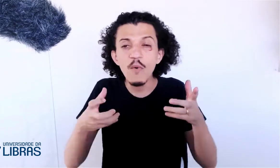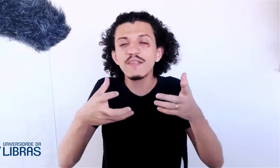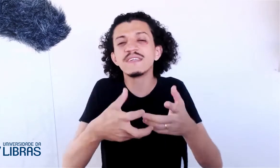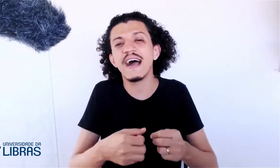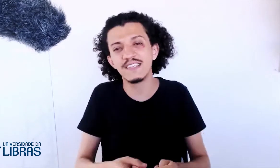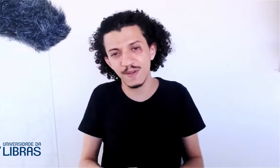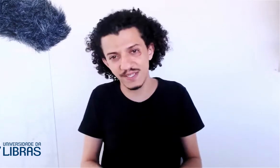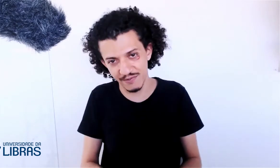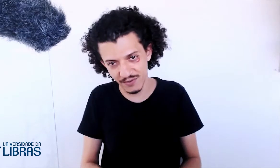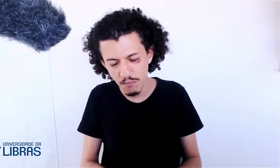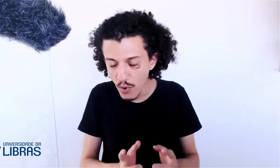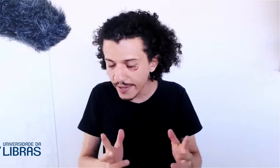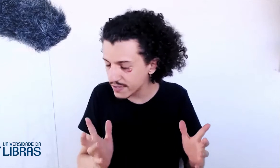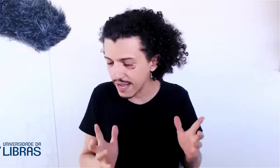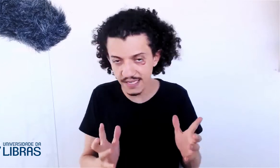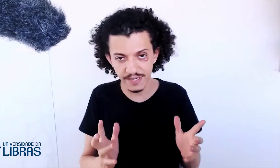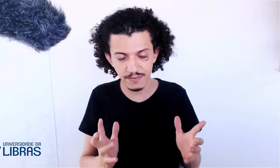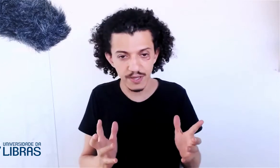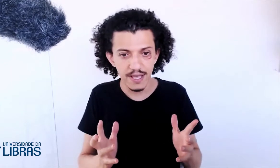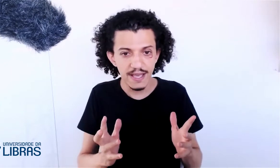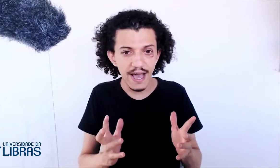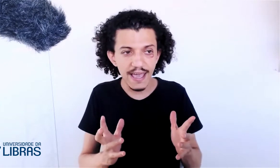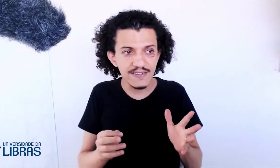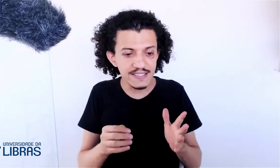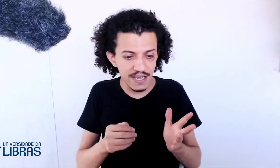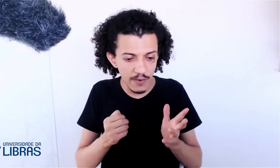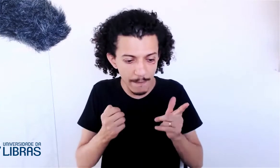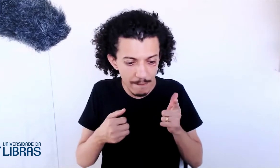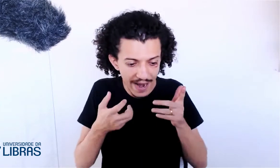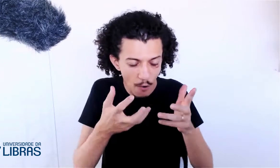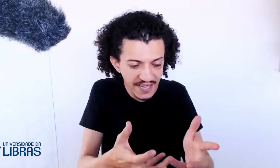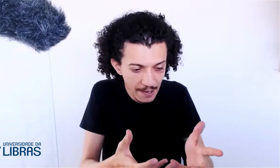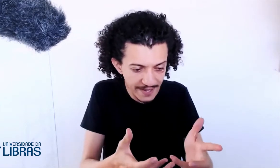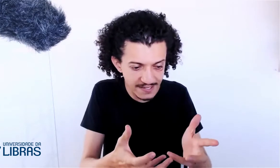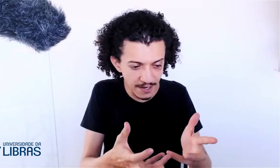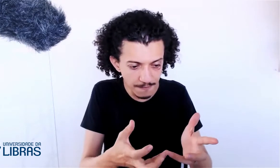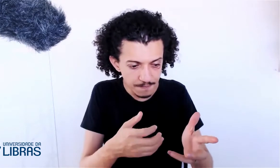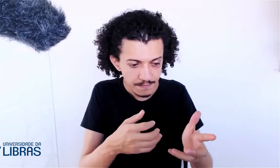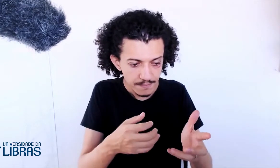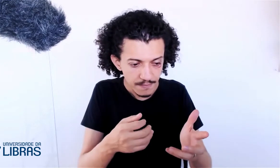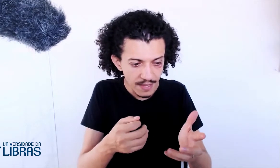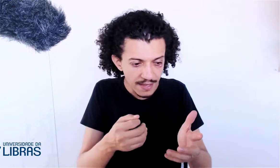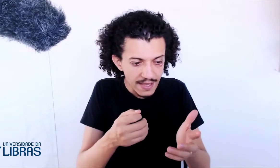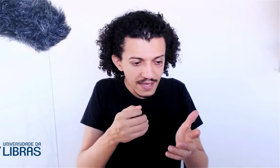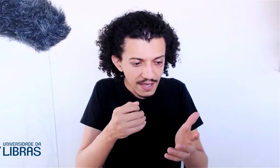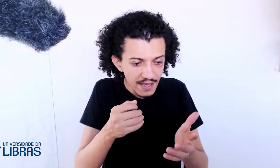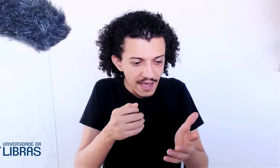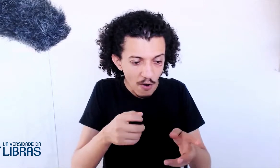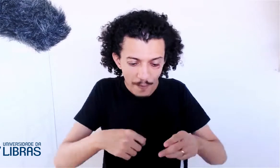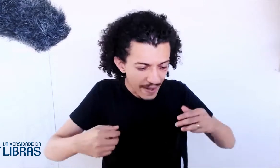muitos sinais específicos, muitos sinais mesmo. E aí, às vezes, eu ia preparar uma interpretação e eu